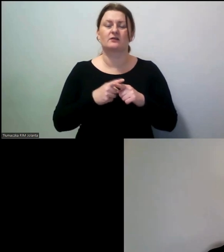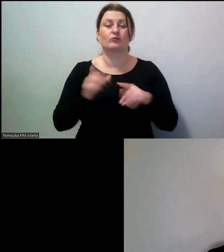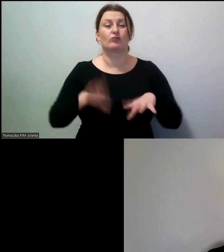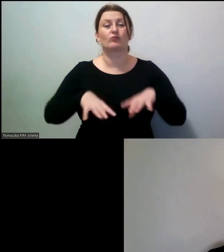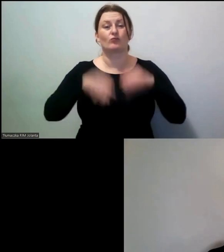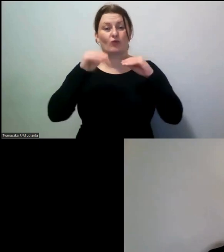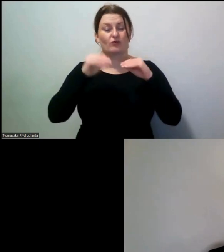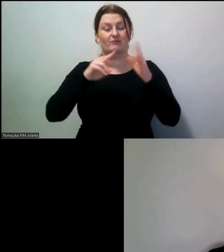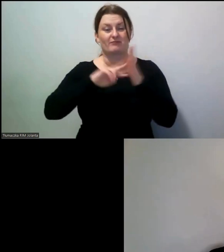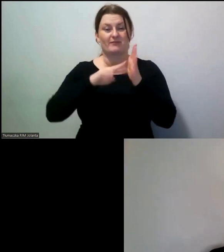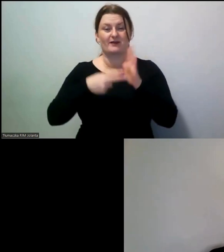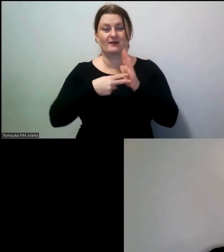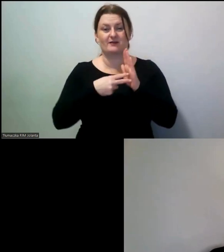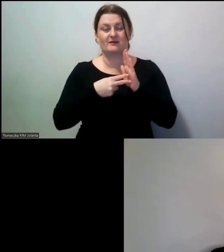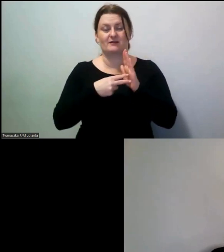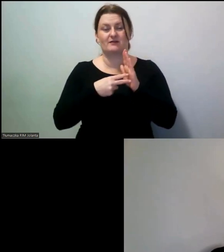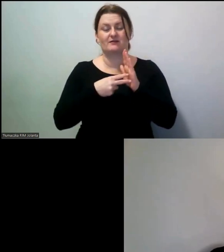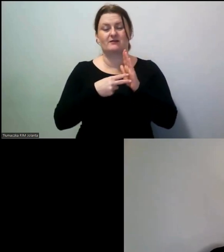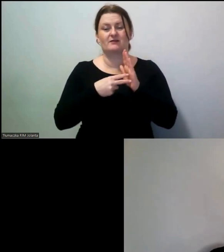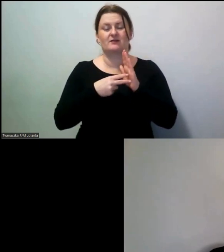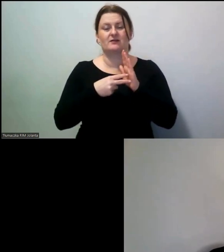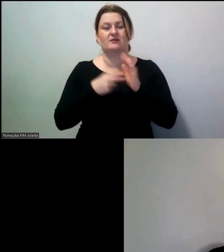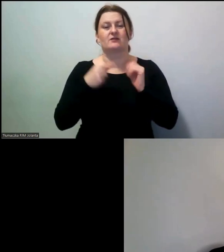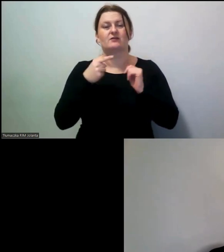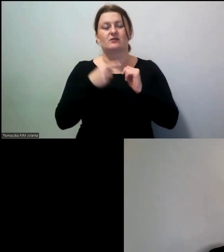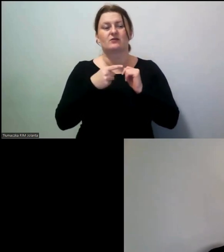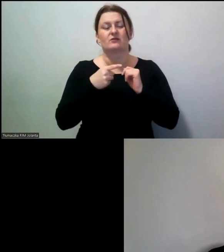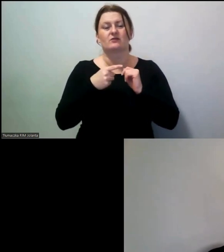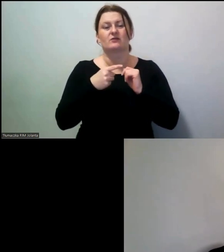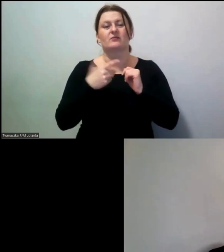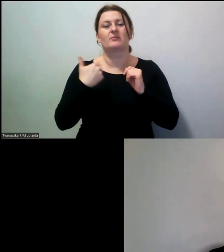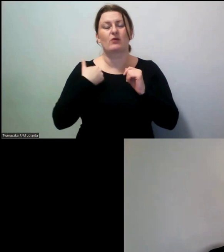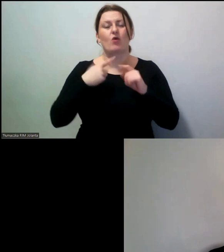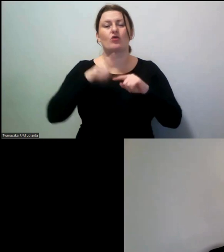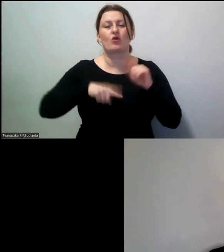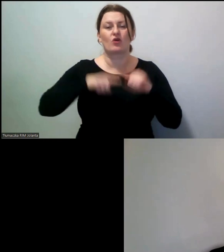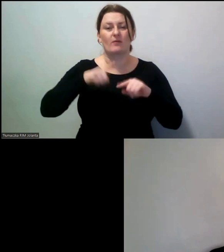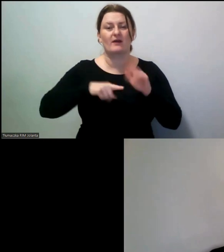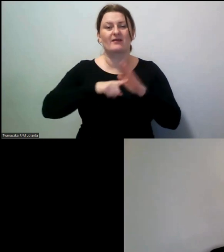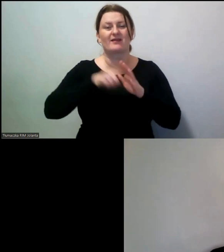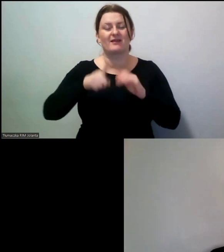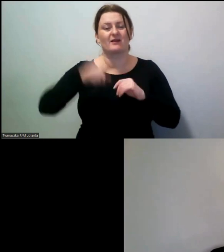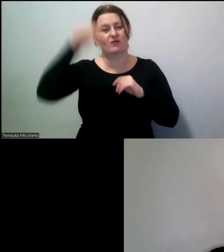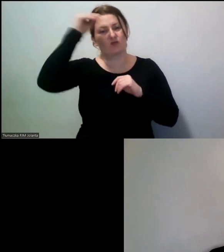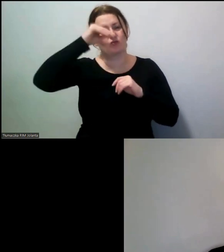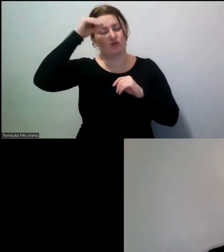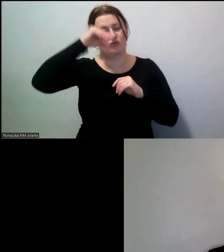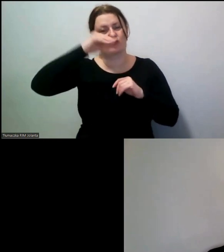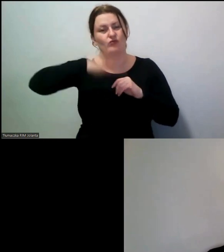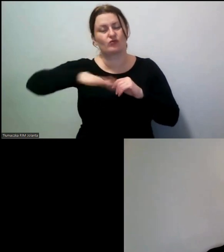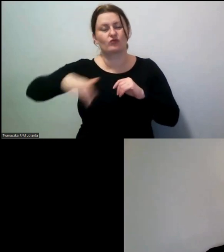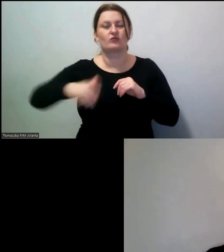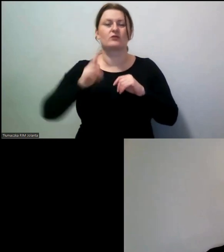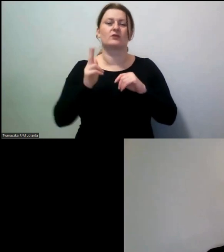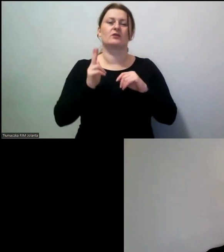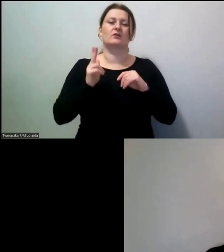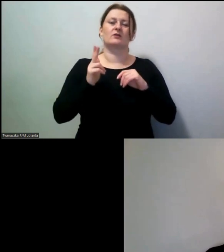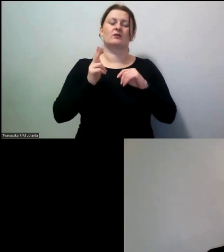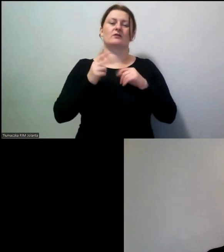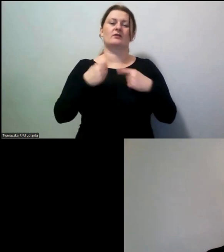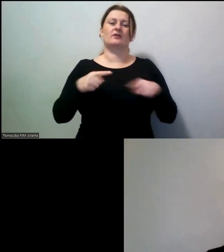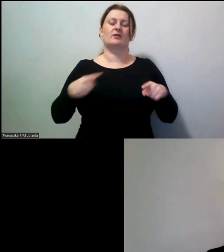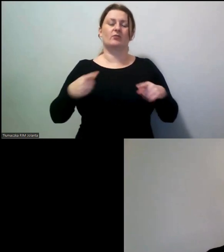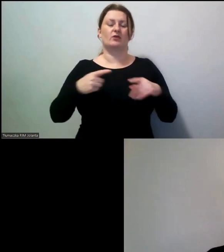założeniu ma przede wszystkim, znaczy był normalizowany na uczniach, które nie były